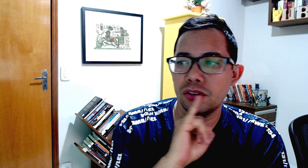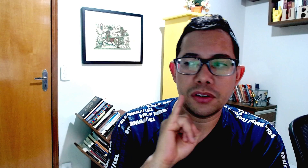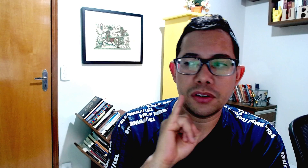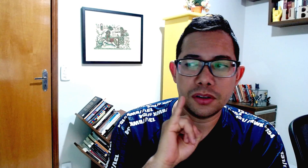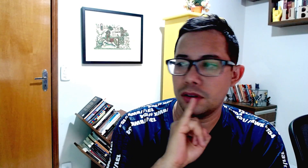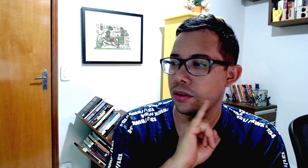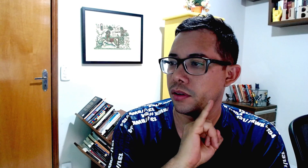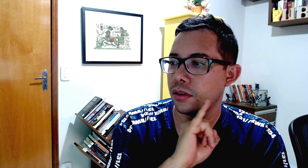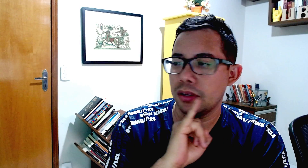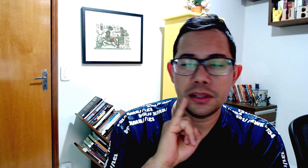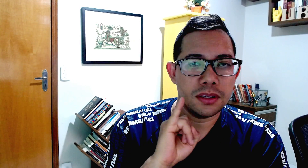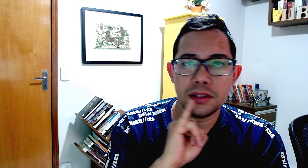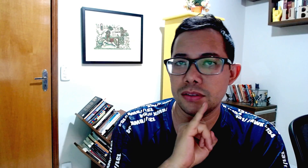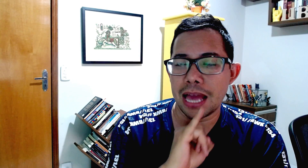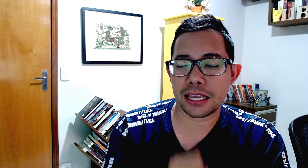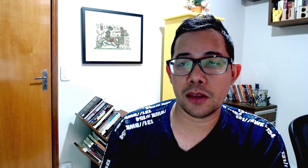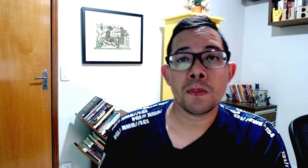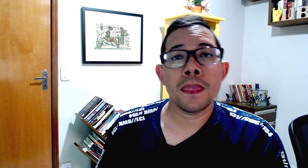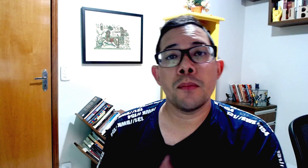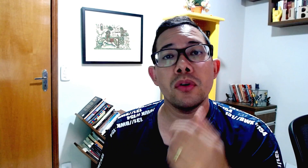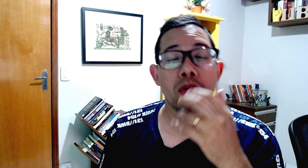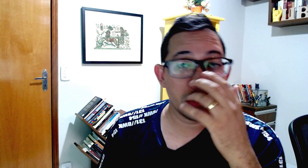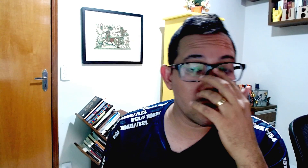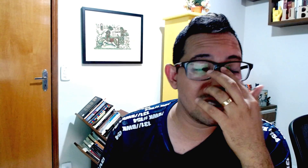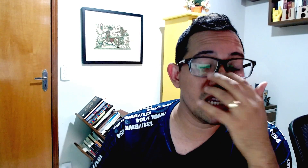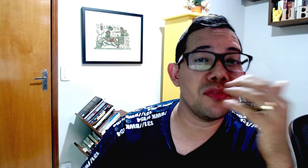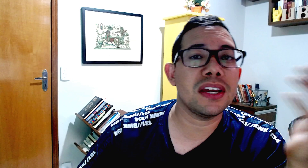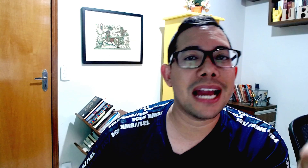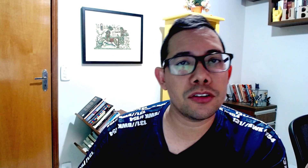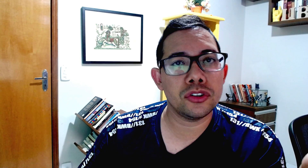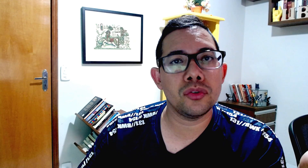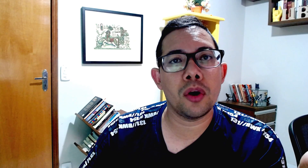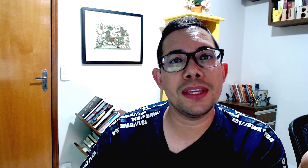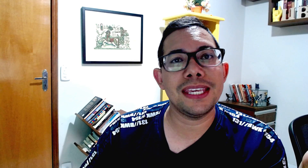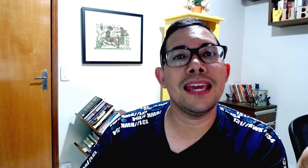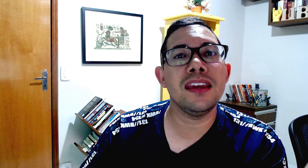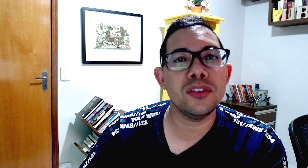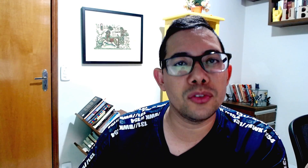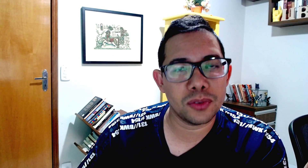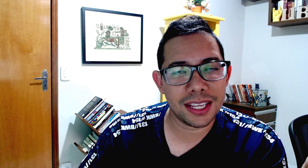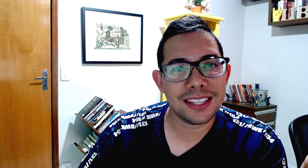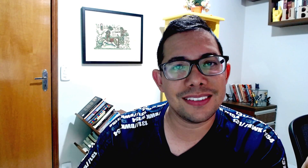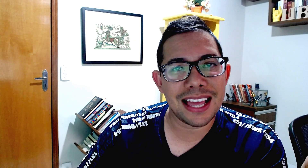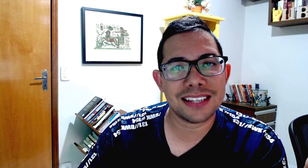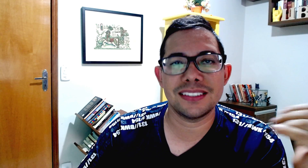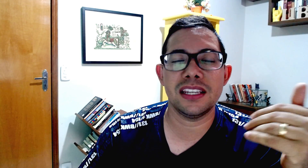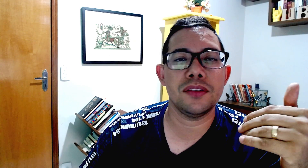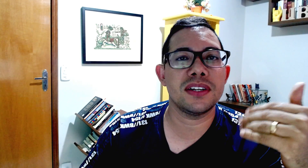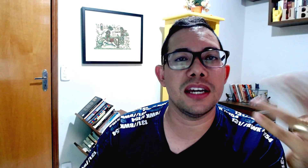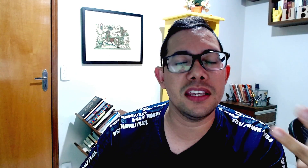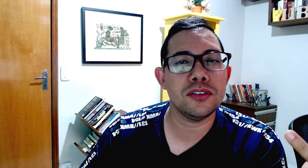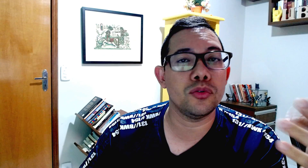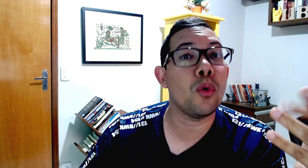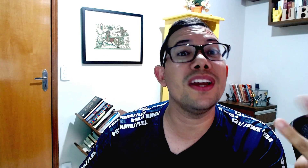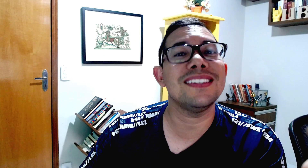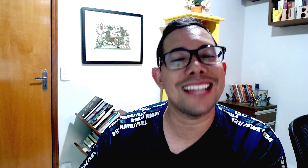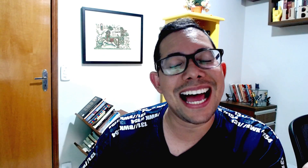ó. Isaac. Por conta do significado do seu nome, que é riso, né? Isaac significa riso ou risada,